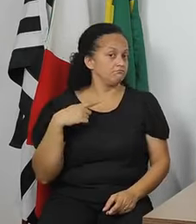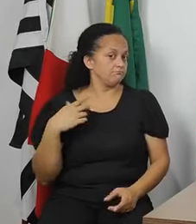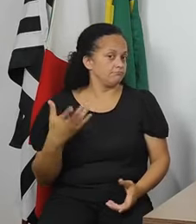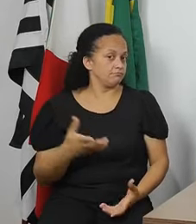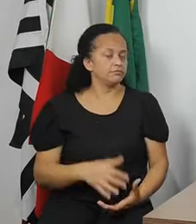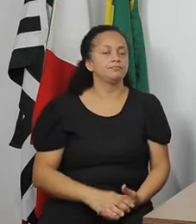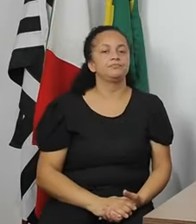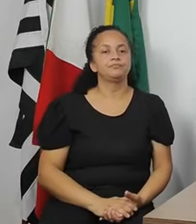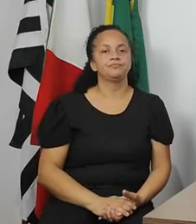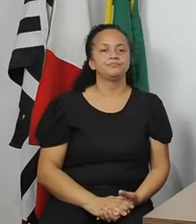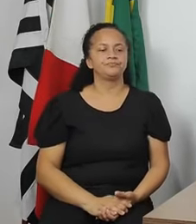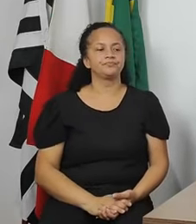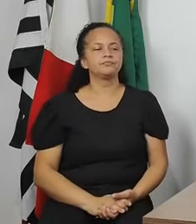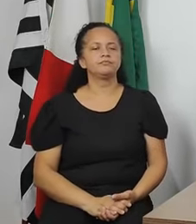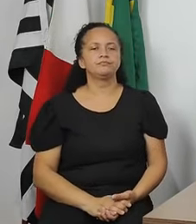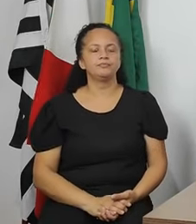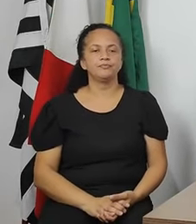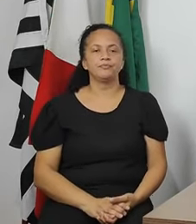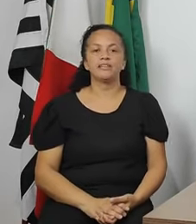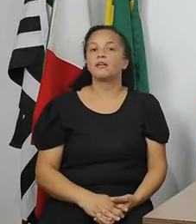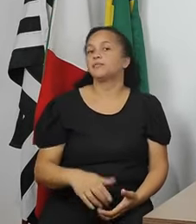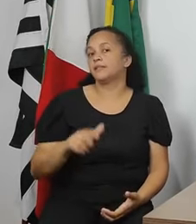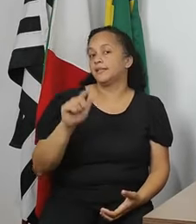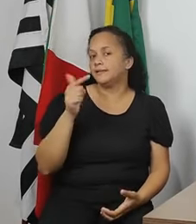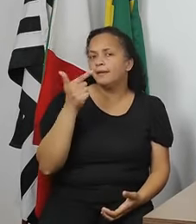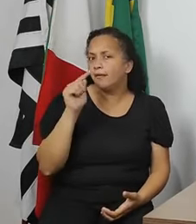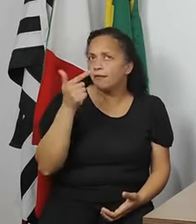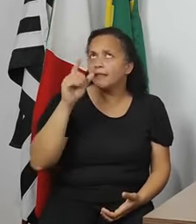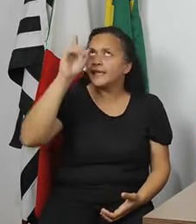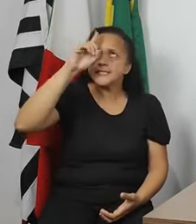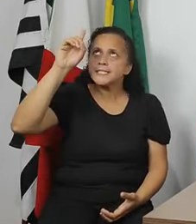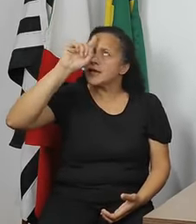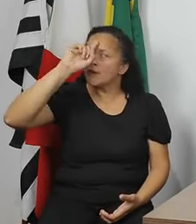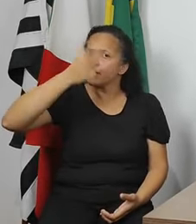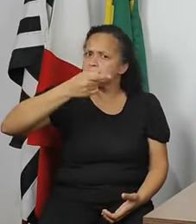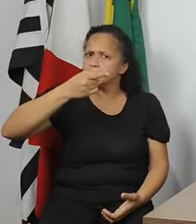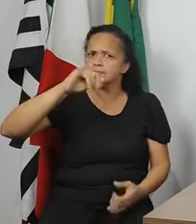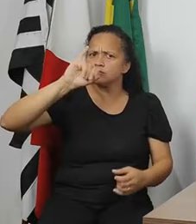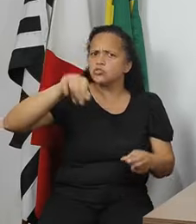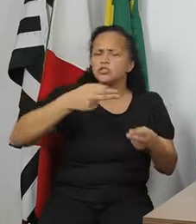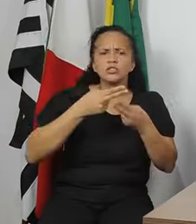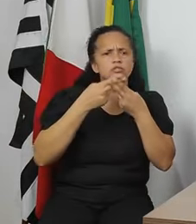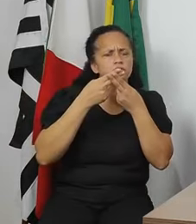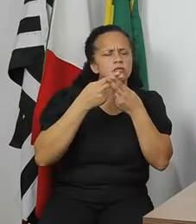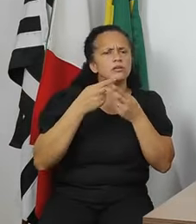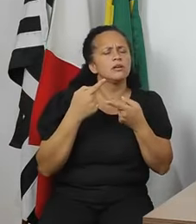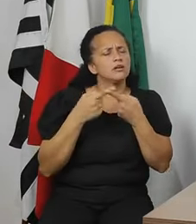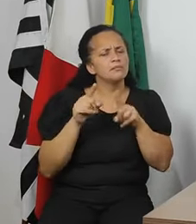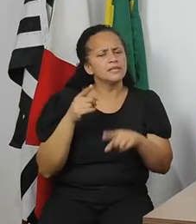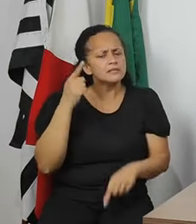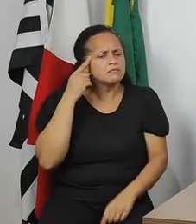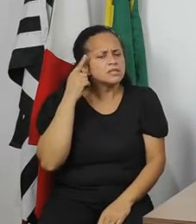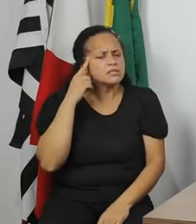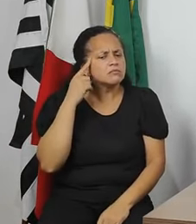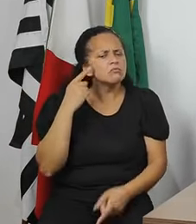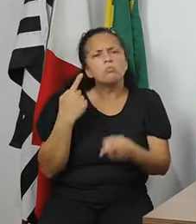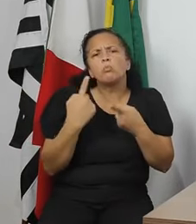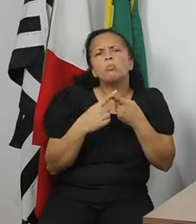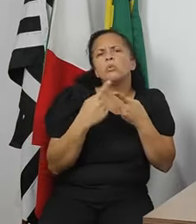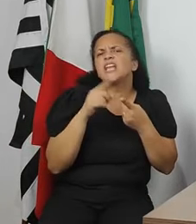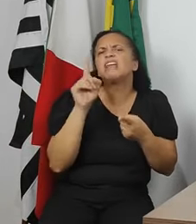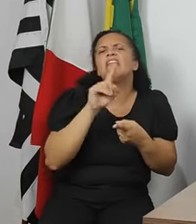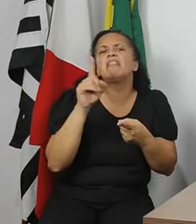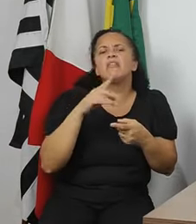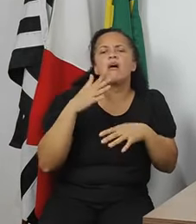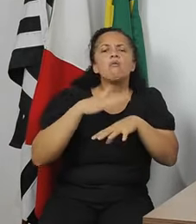como a Nani falou, não tem uma ordenança. Mas, ao analisar tudo isso, por que não praticar o jejum, né? Por